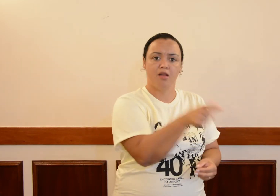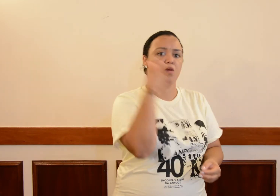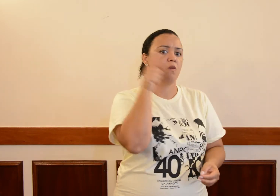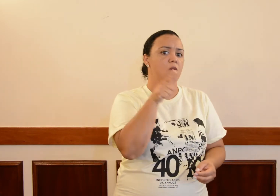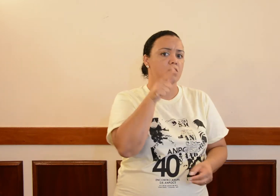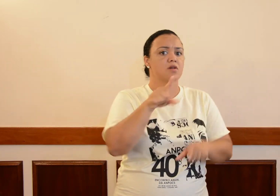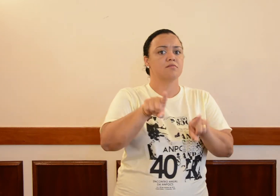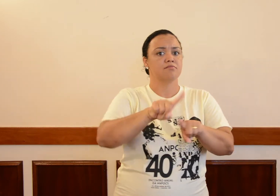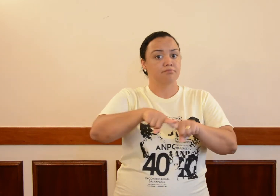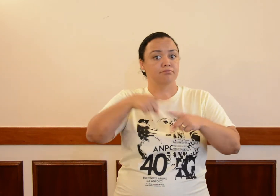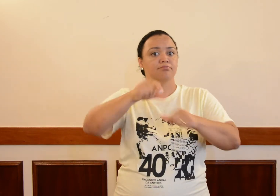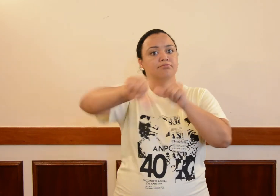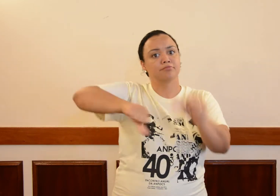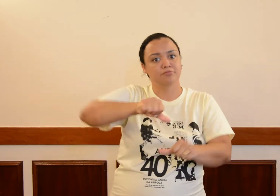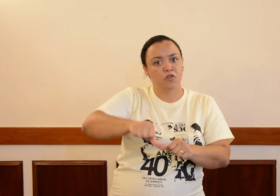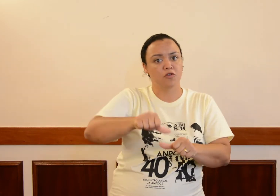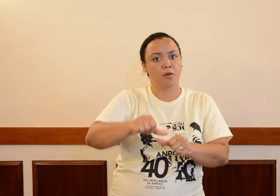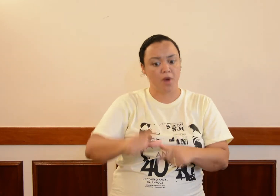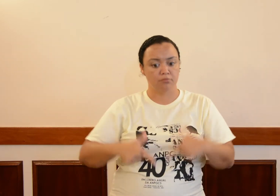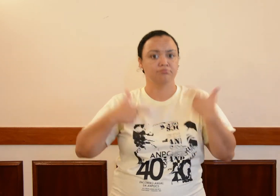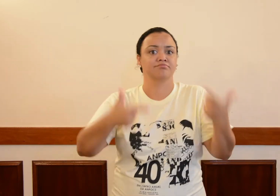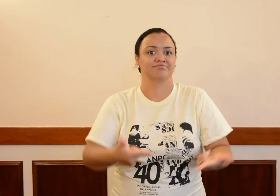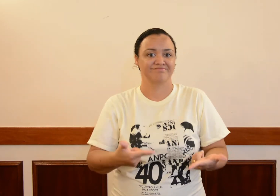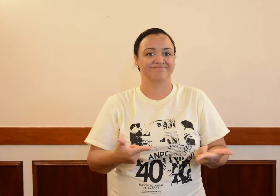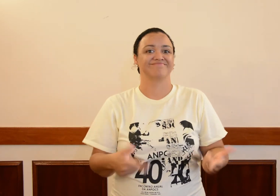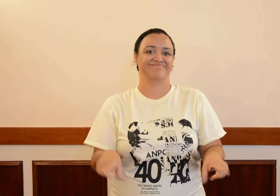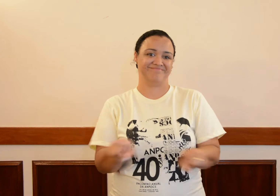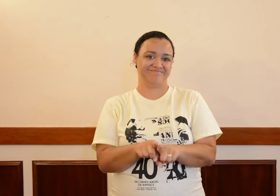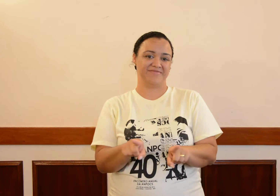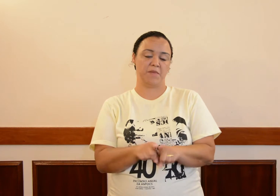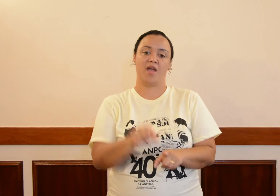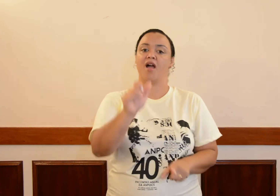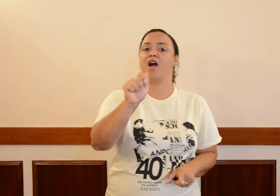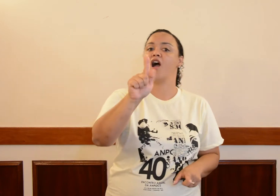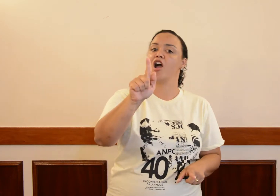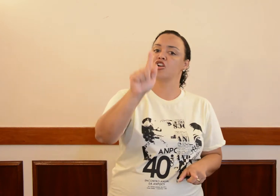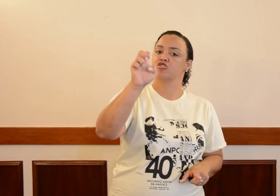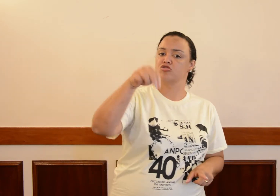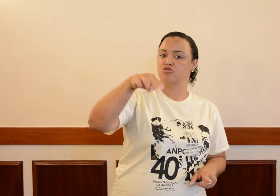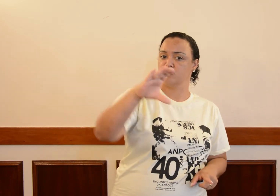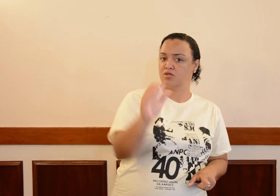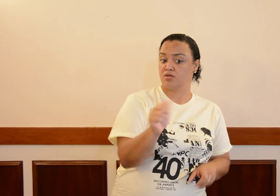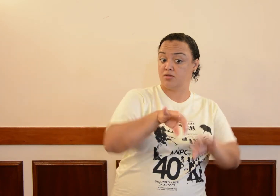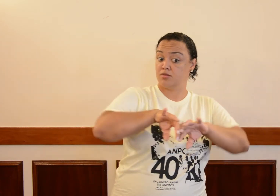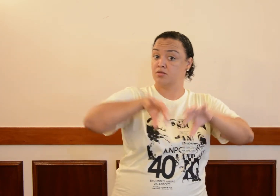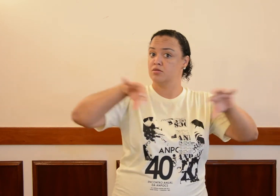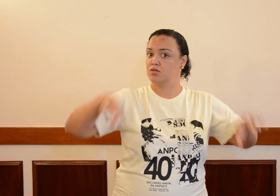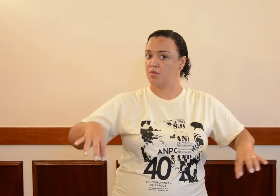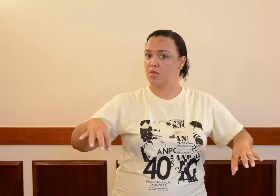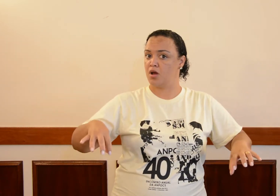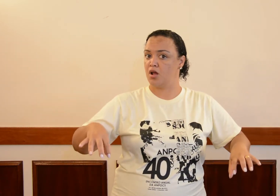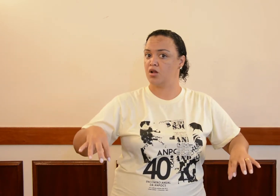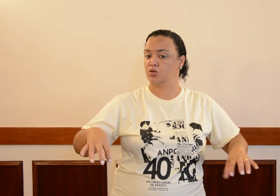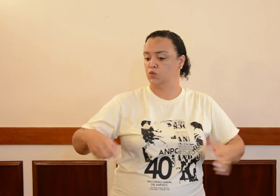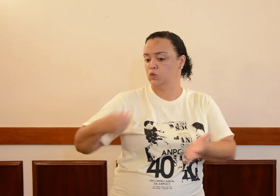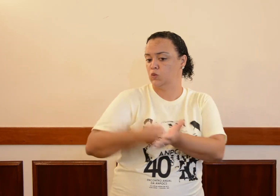permite pensarmos a agência descolada da noção de resistência, como uma capacidade para ação criada e